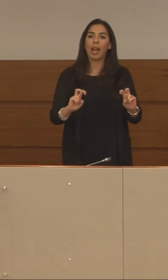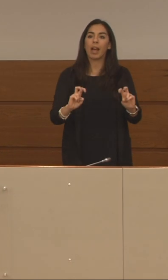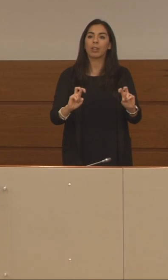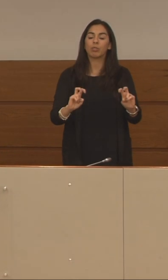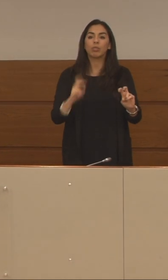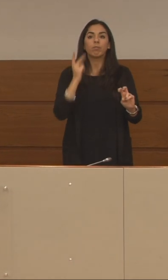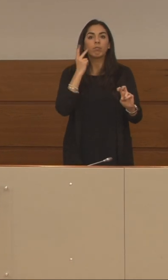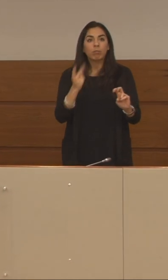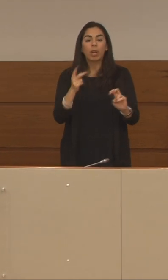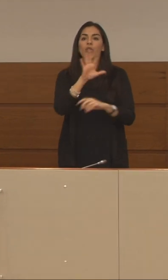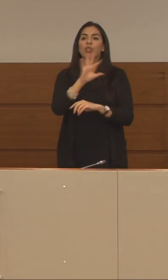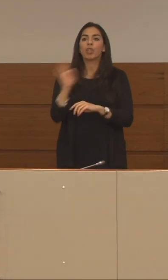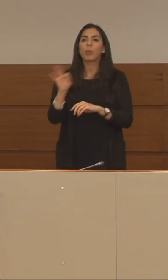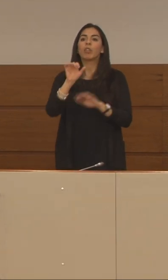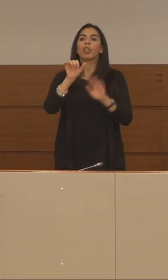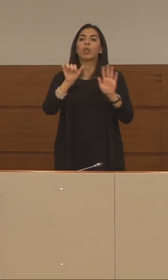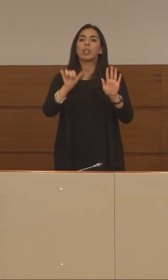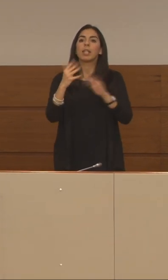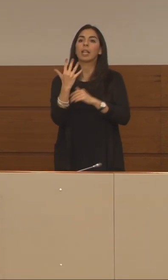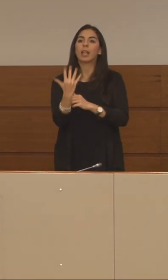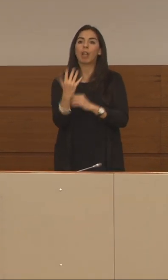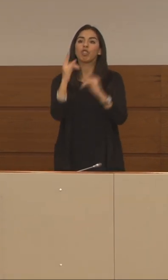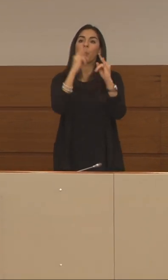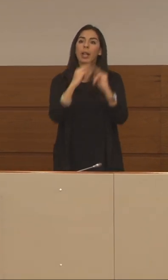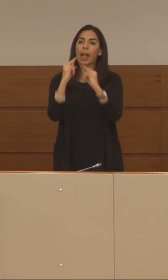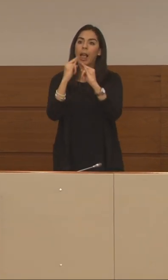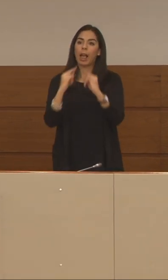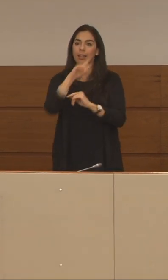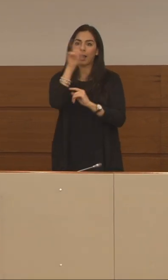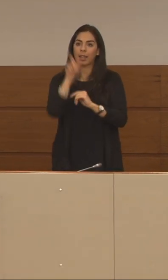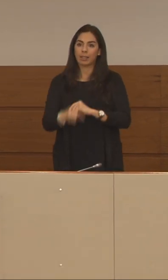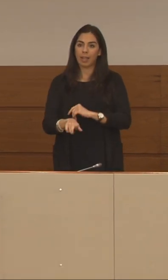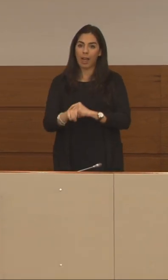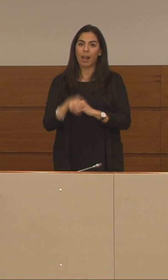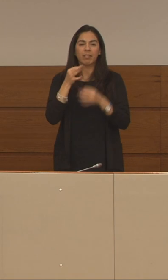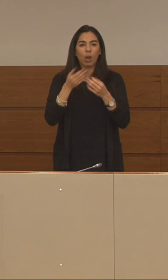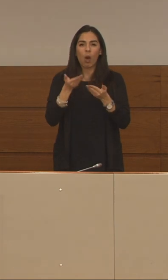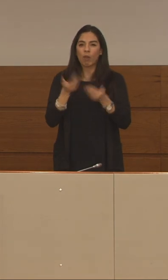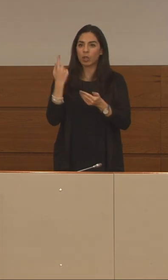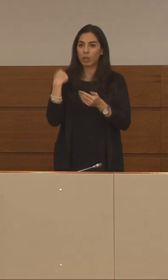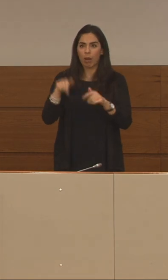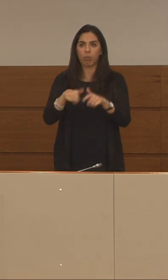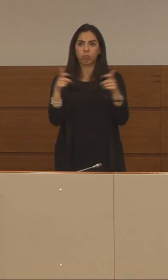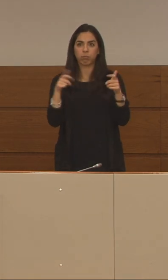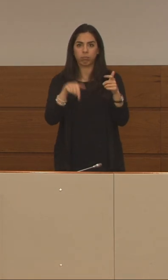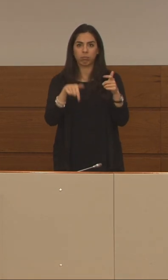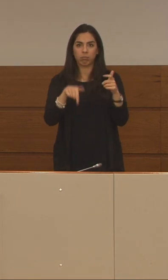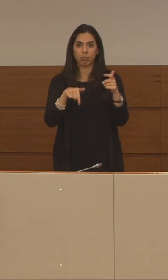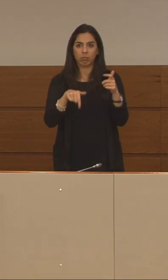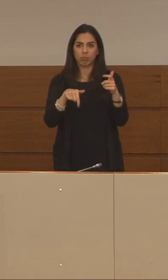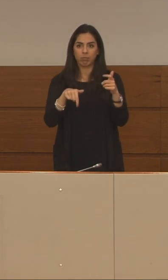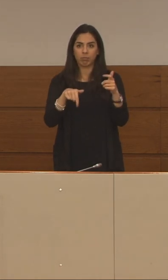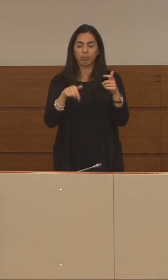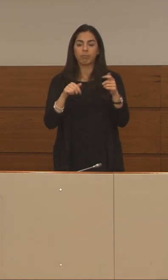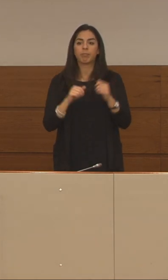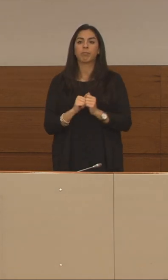a 565 quindi un incremento anche rispetto a ieri per quanto riguarda la distribuzione